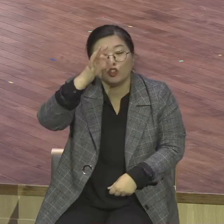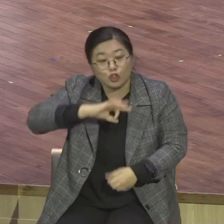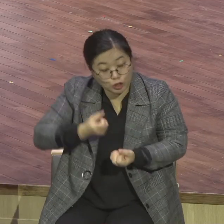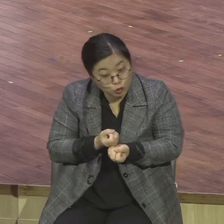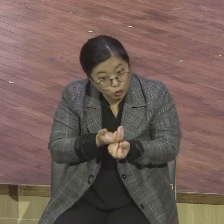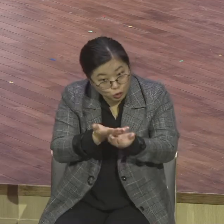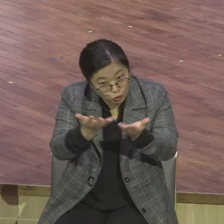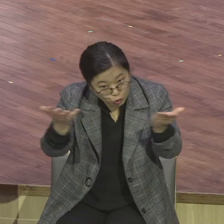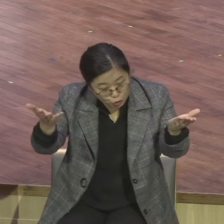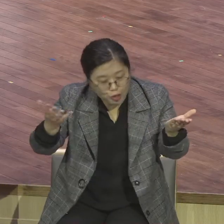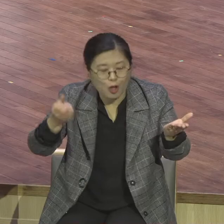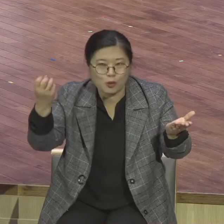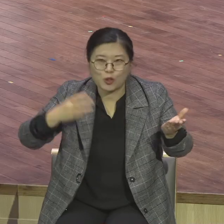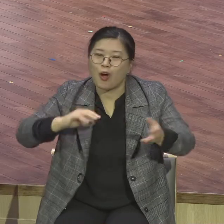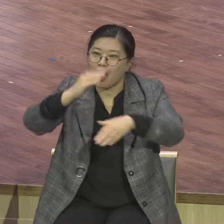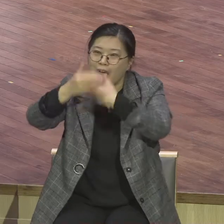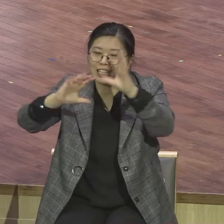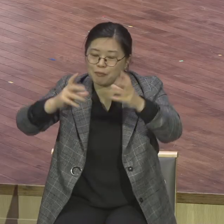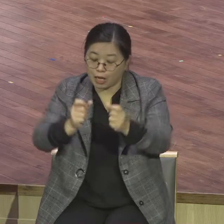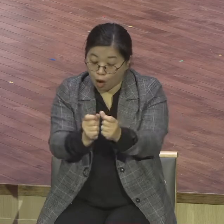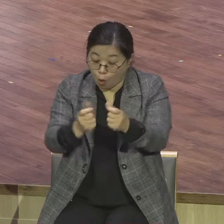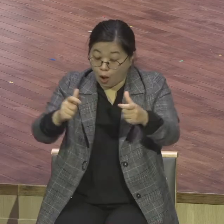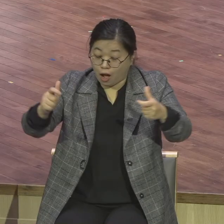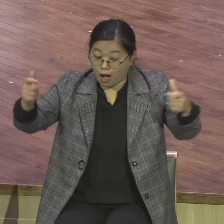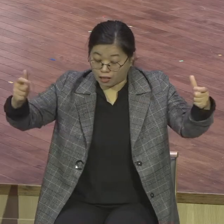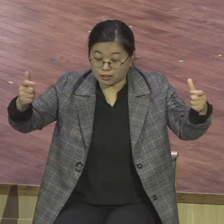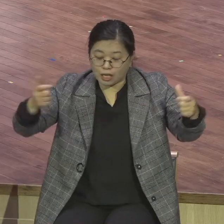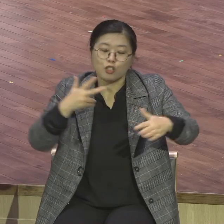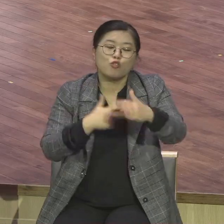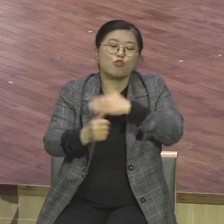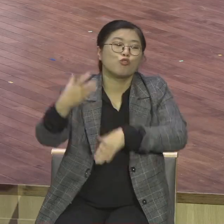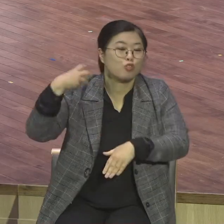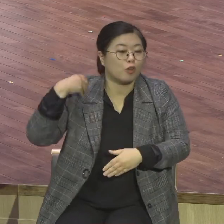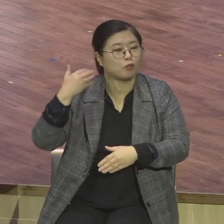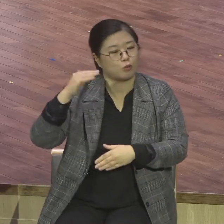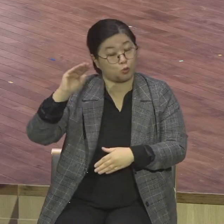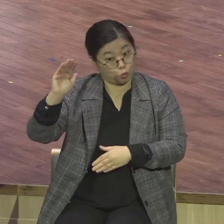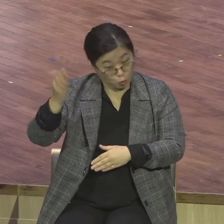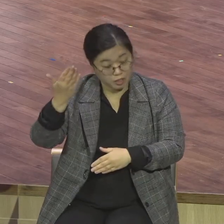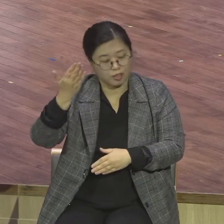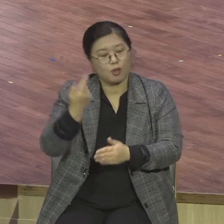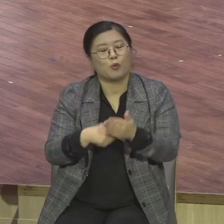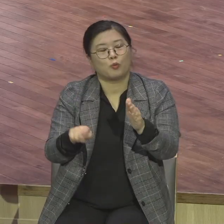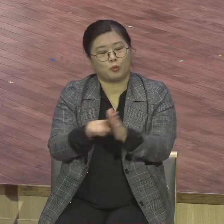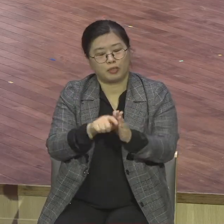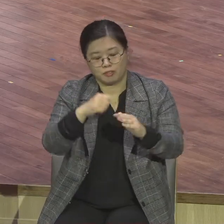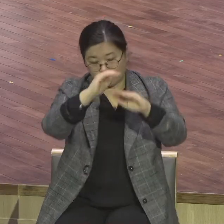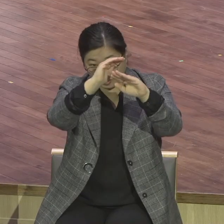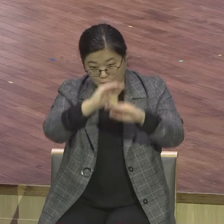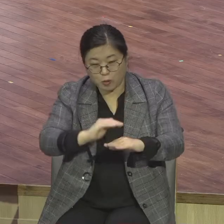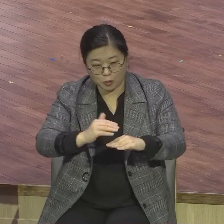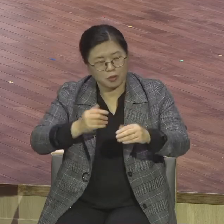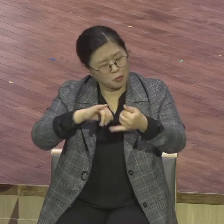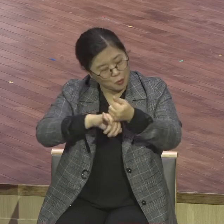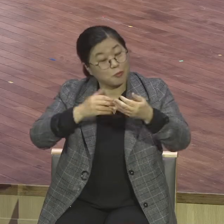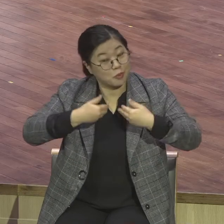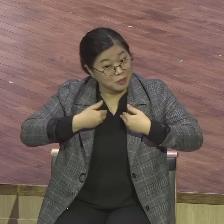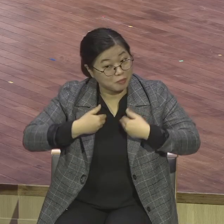나가는 그리스도의 절대 제자들 다 되시기를 주님으로 축복합니다. 그럼 첫째로 오직 믿음입니다.